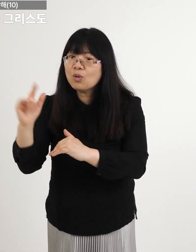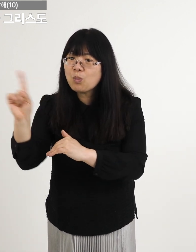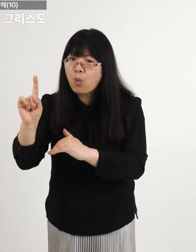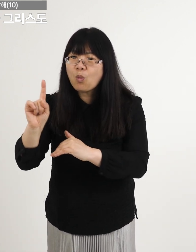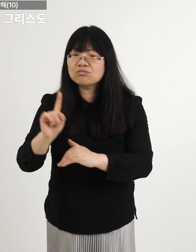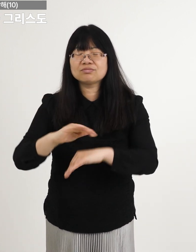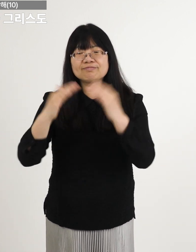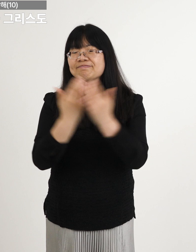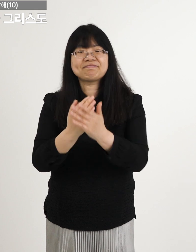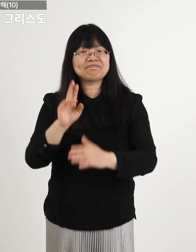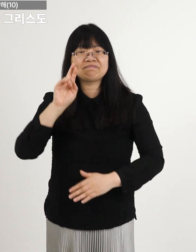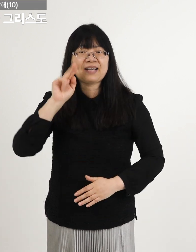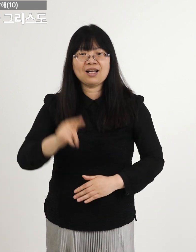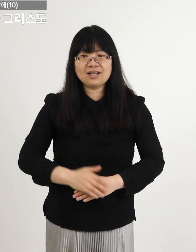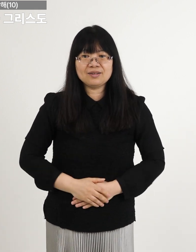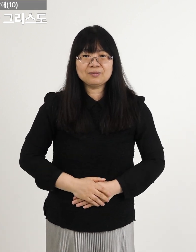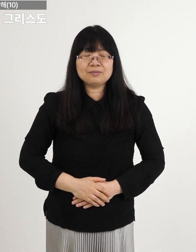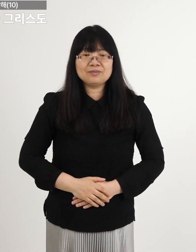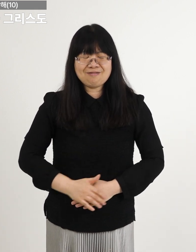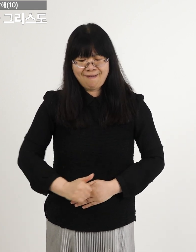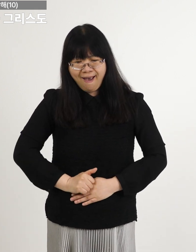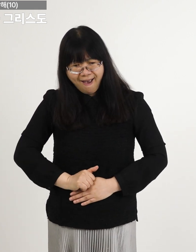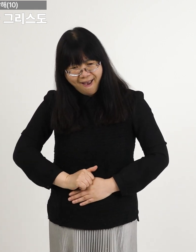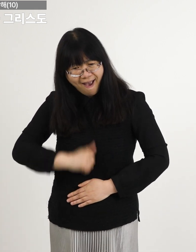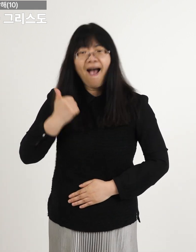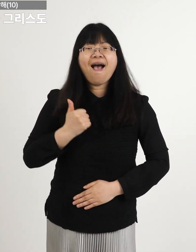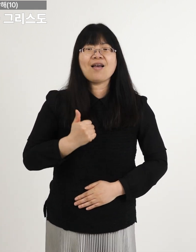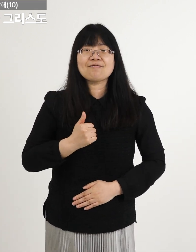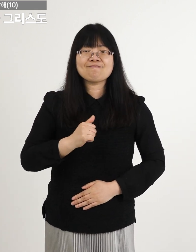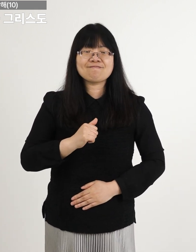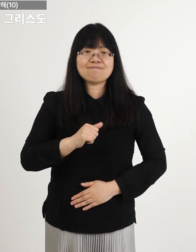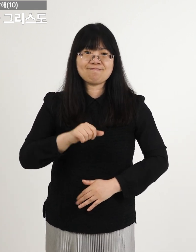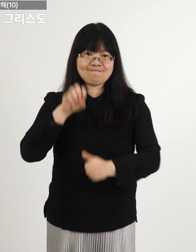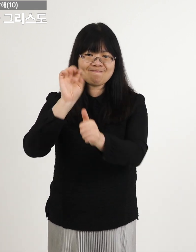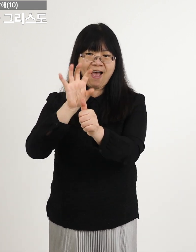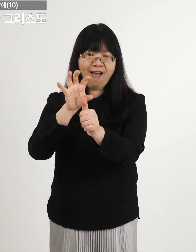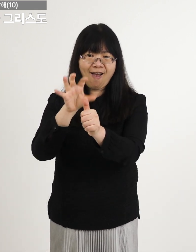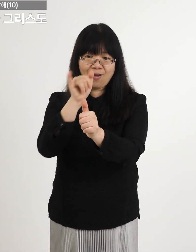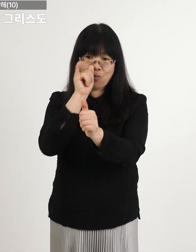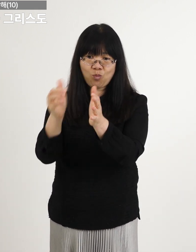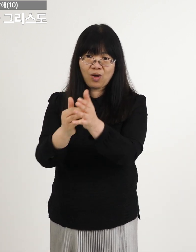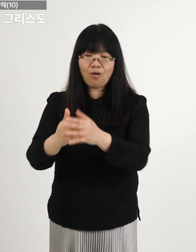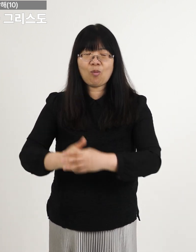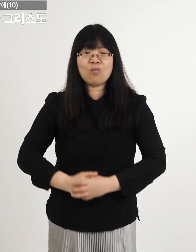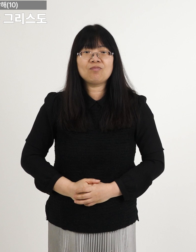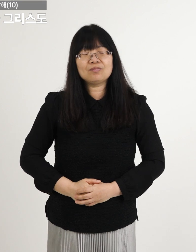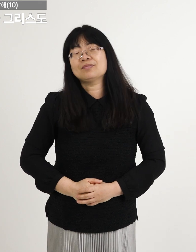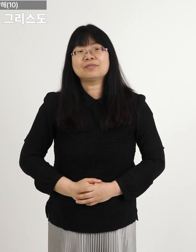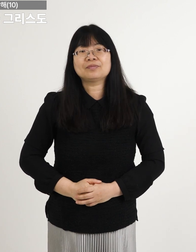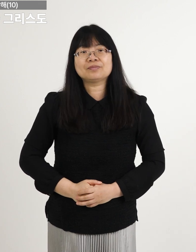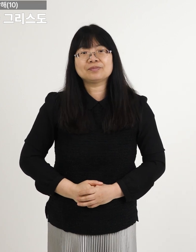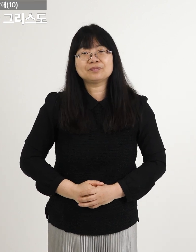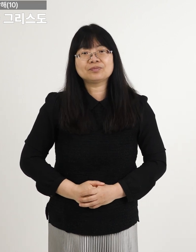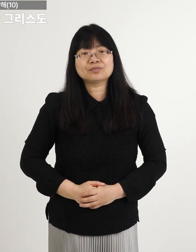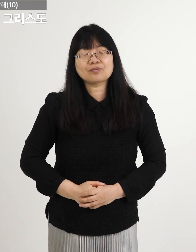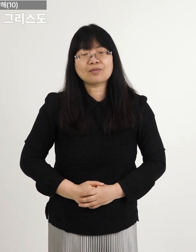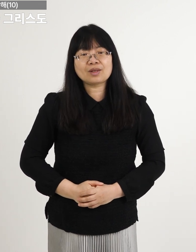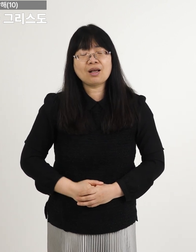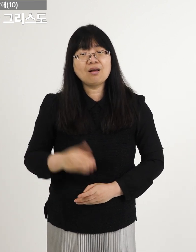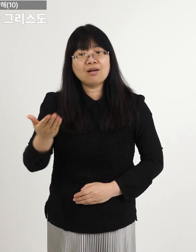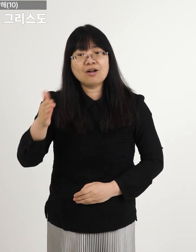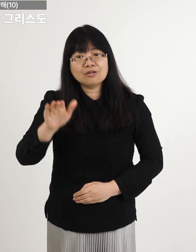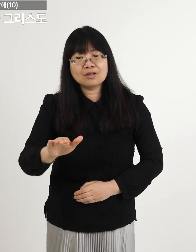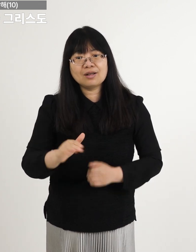옳지 않았다. 그것도 진노로 말씀하세요. 틀렸다 그 말이에요. 욥이 옳았다는 것을 판정성을 내려줘요.